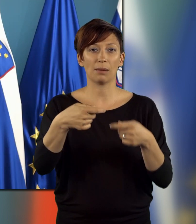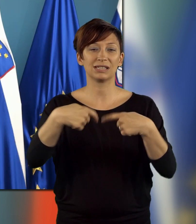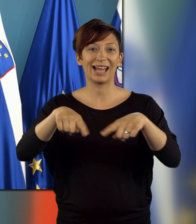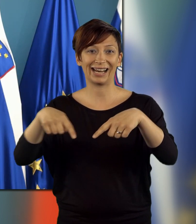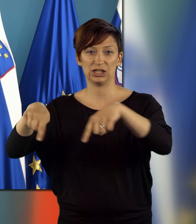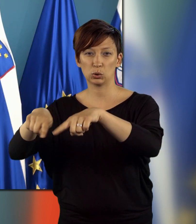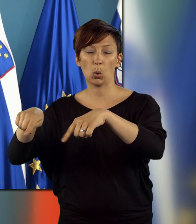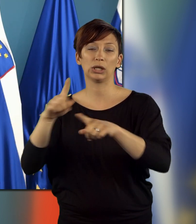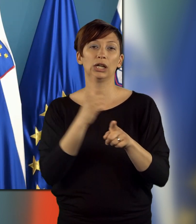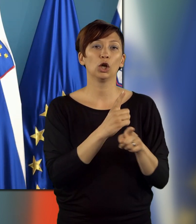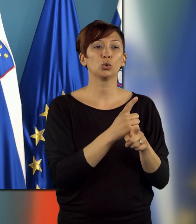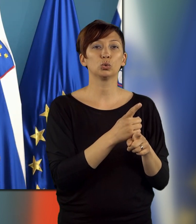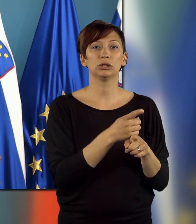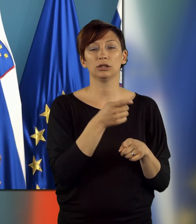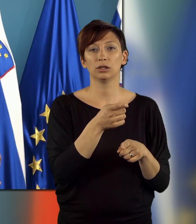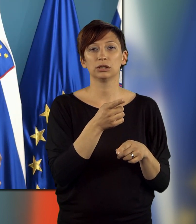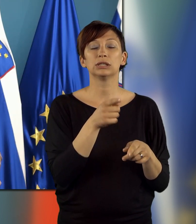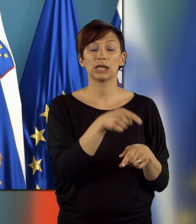resorji. Med drugim se